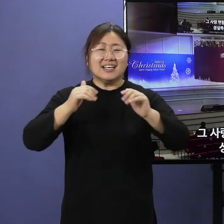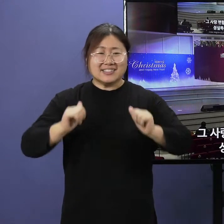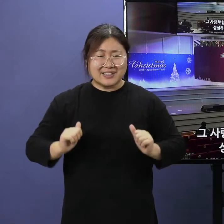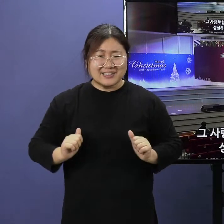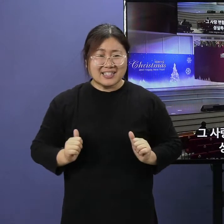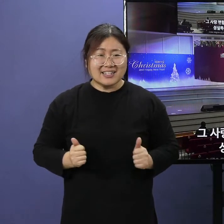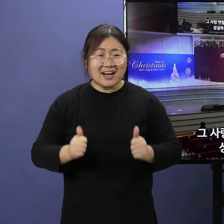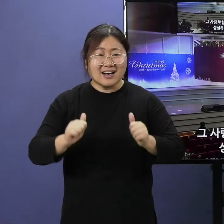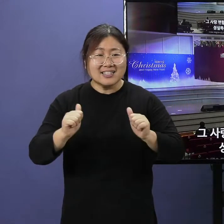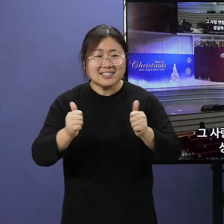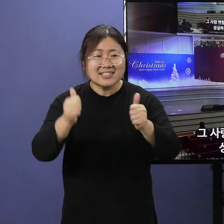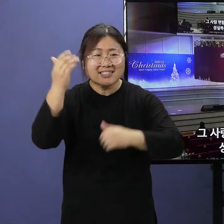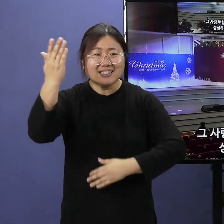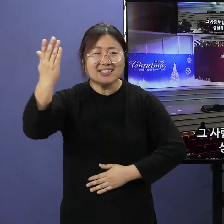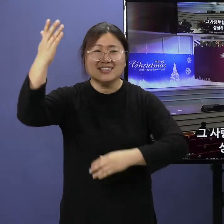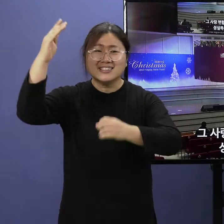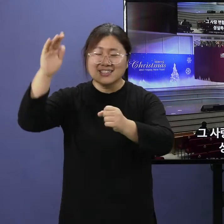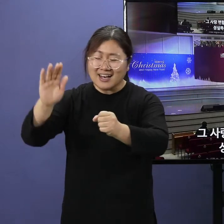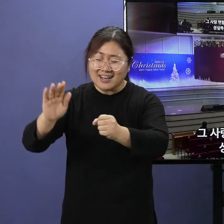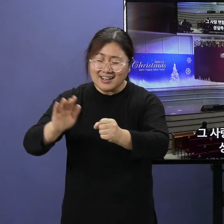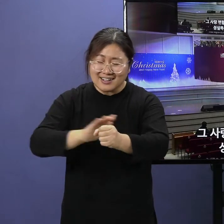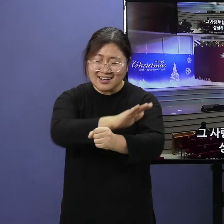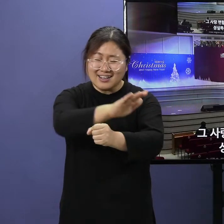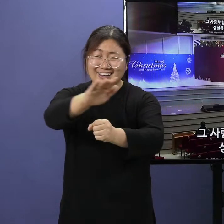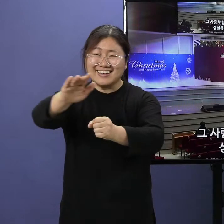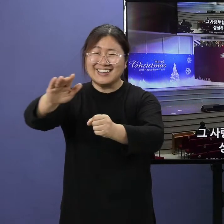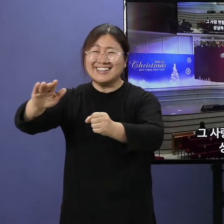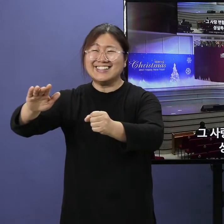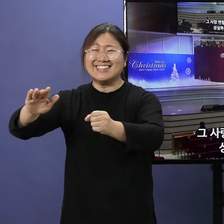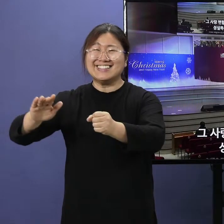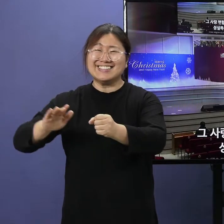없으신 성실하신 그